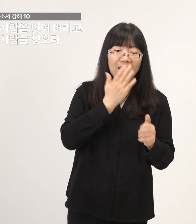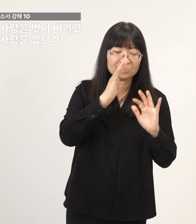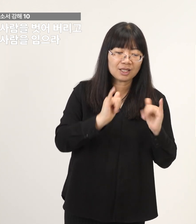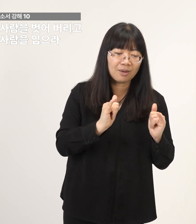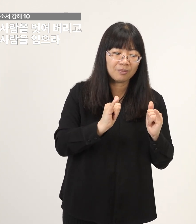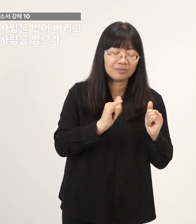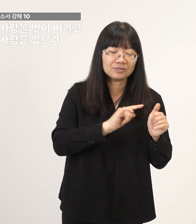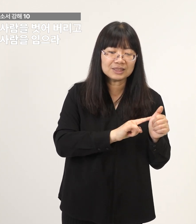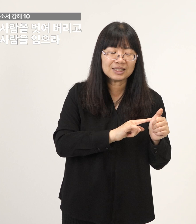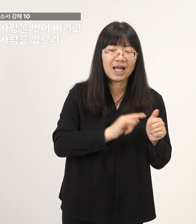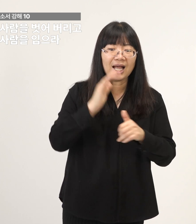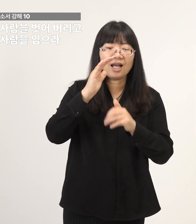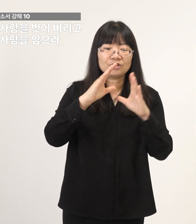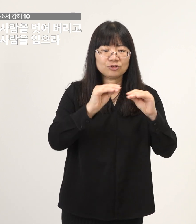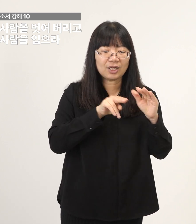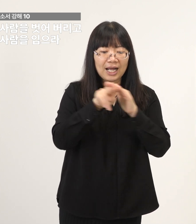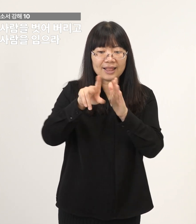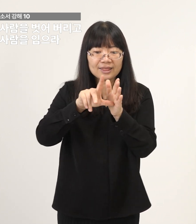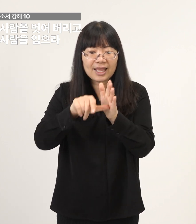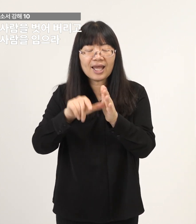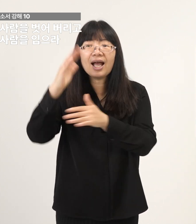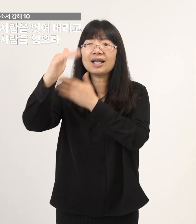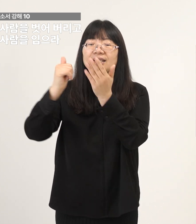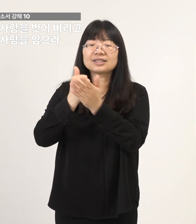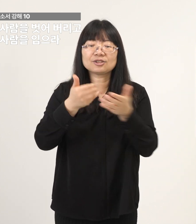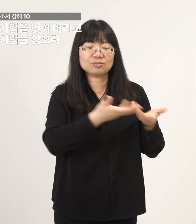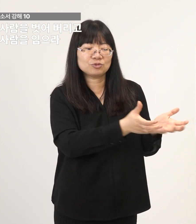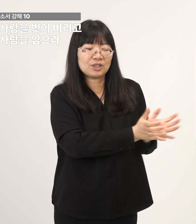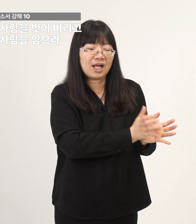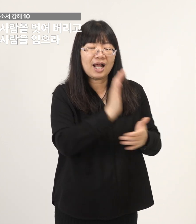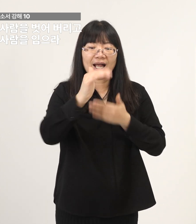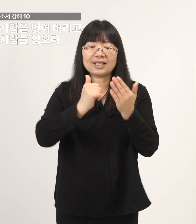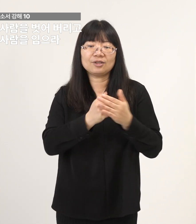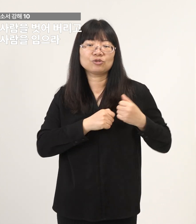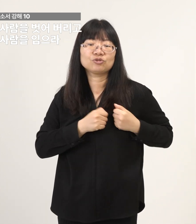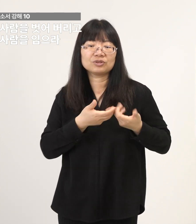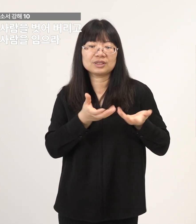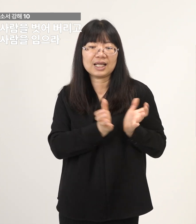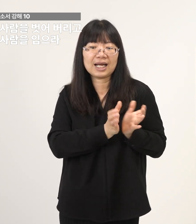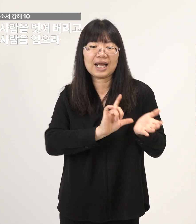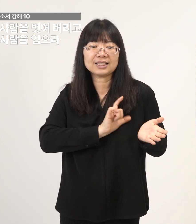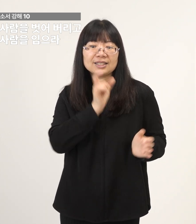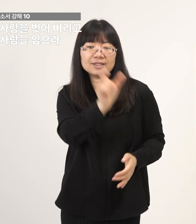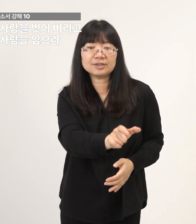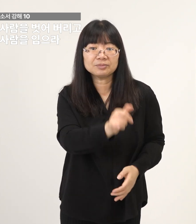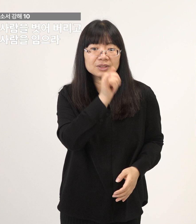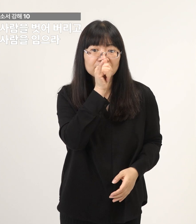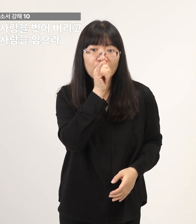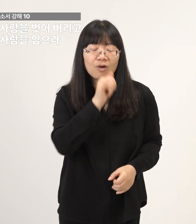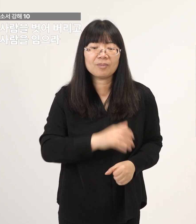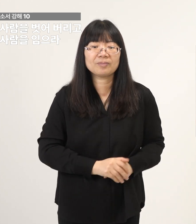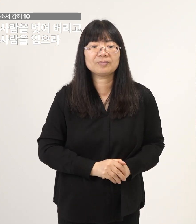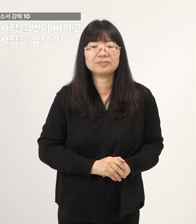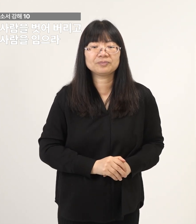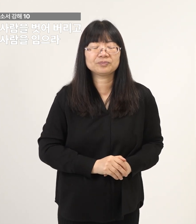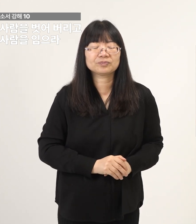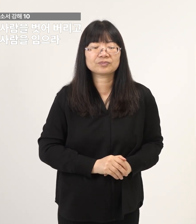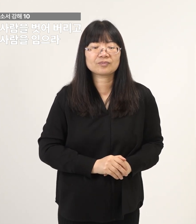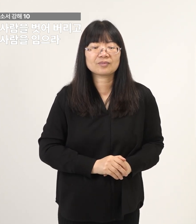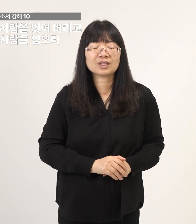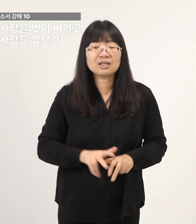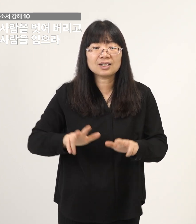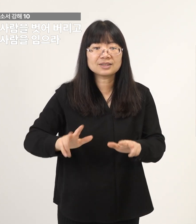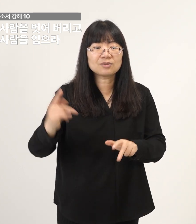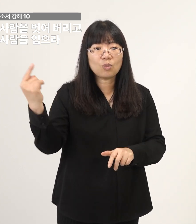백성들이 출애굽할 때 하나님은 그 무리들을 하나님의 군대라 그랬어요. 그러니까 이 군대